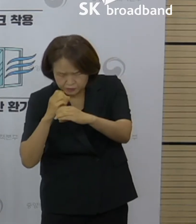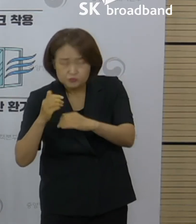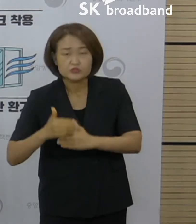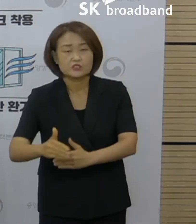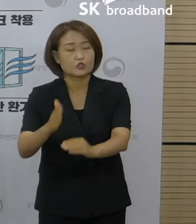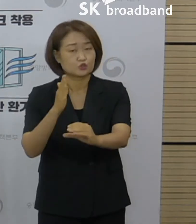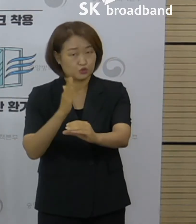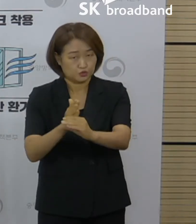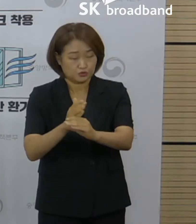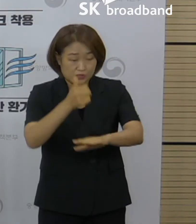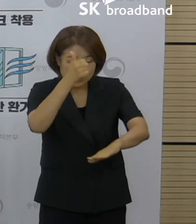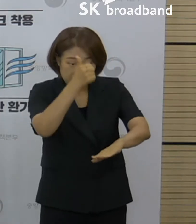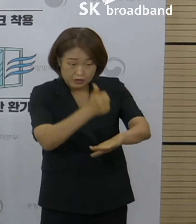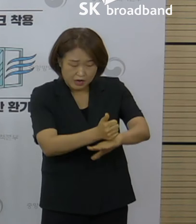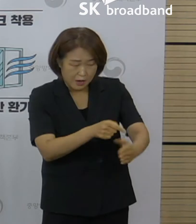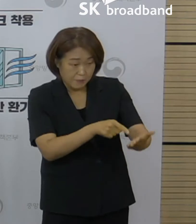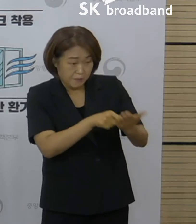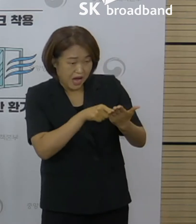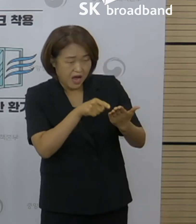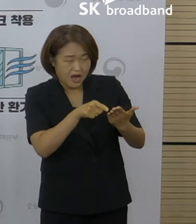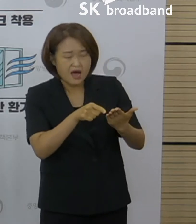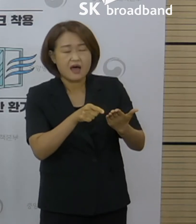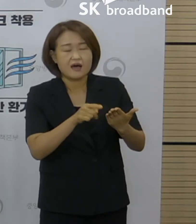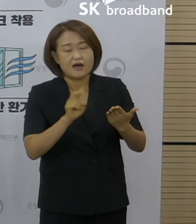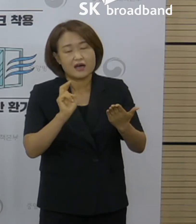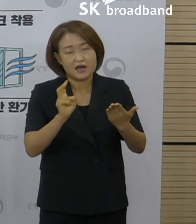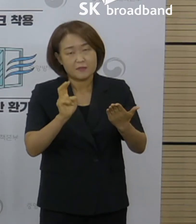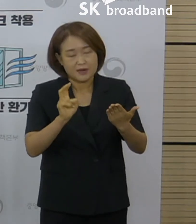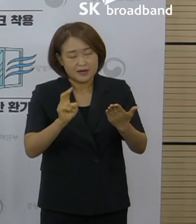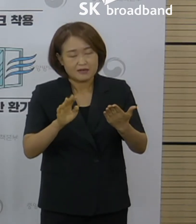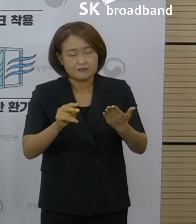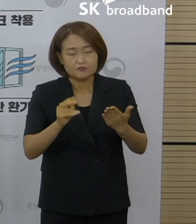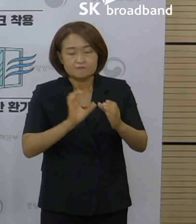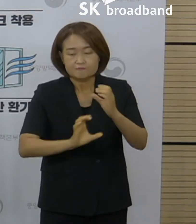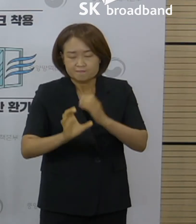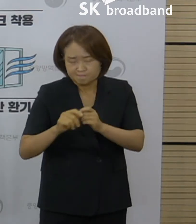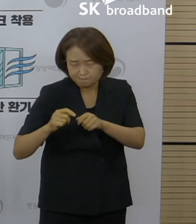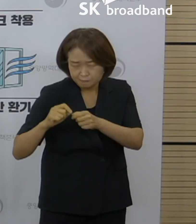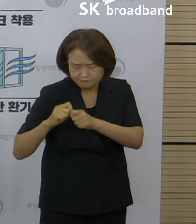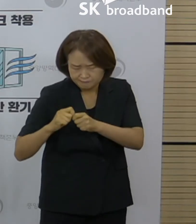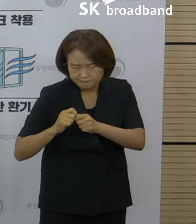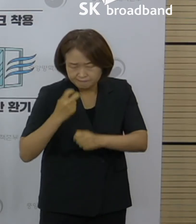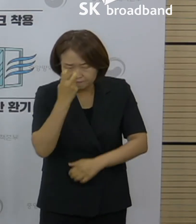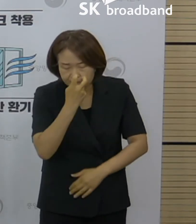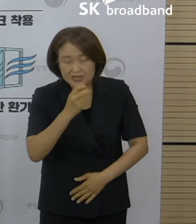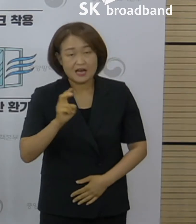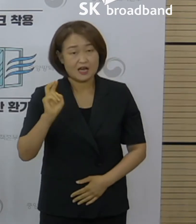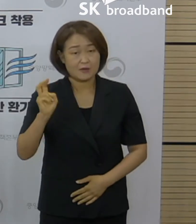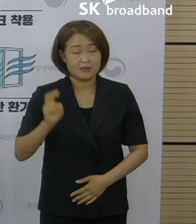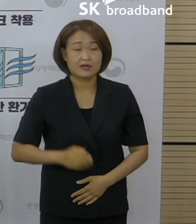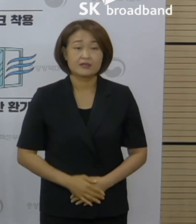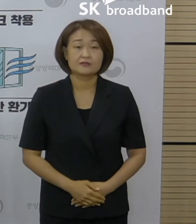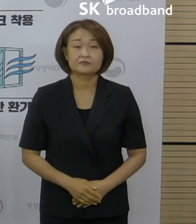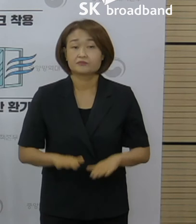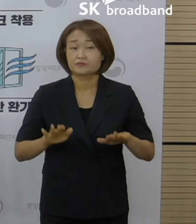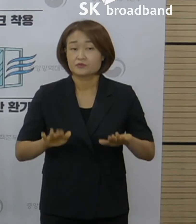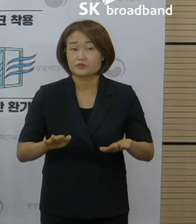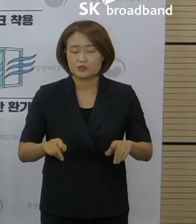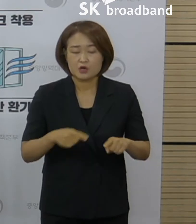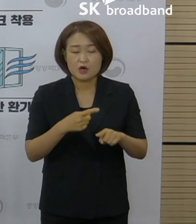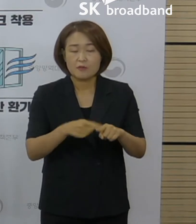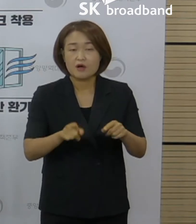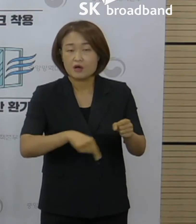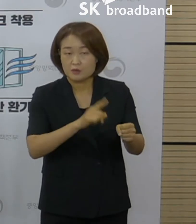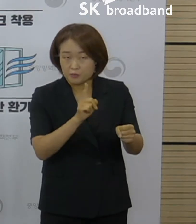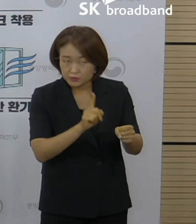인간성 평가가 좀 더 정밀하게 면밀하게 진행될 수 있을 것 같습니다. 인간성 평가를 하기 위한 기초적인